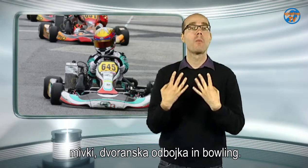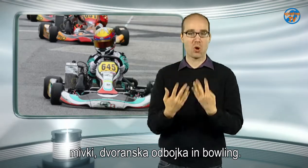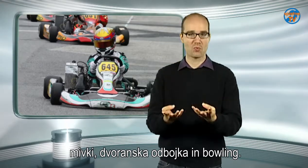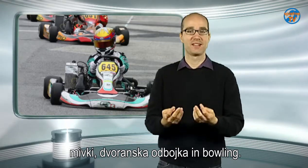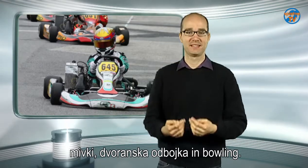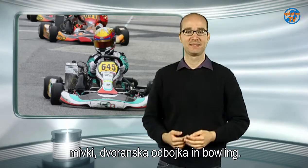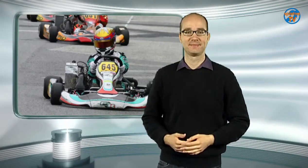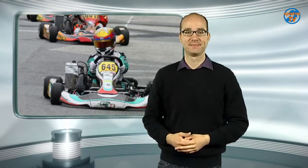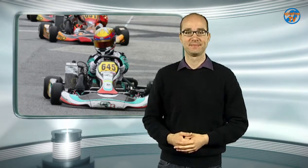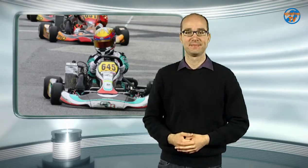bowling.